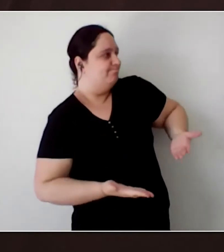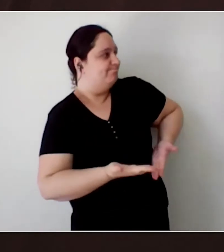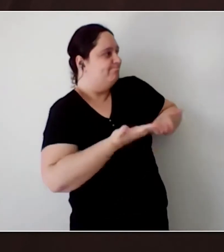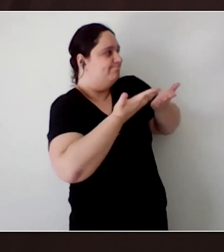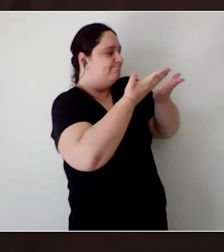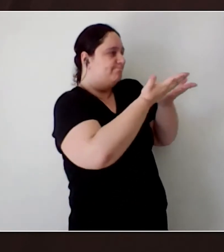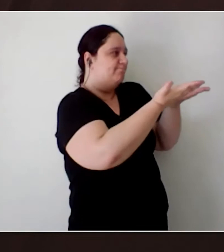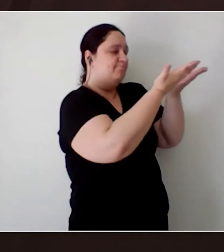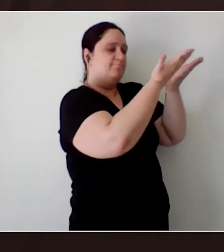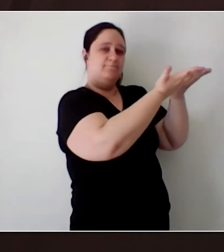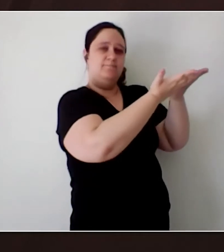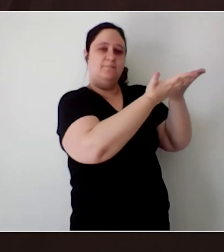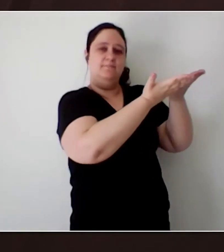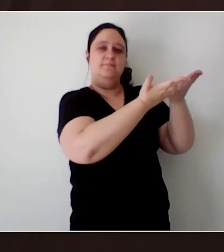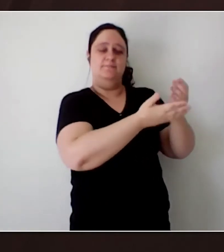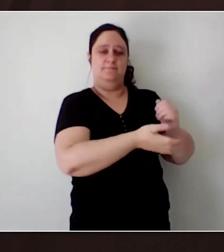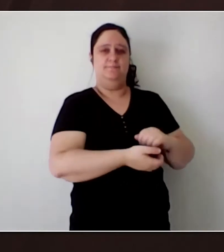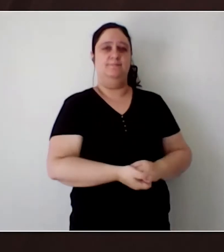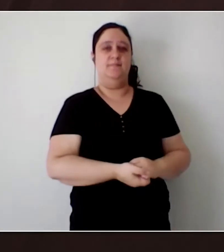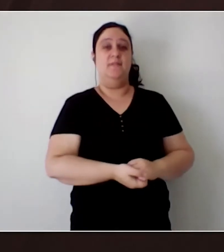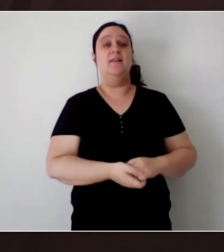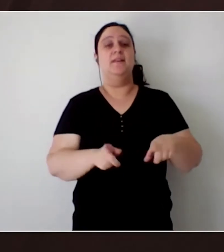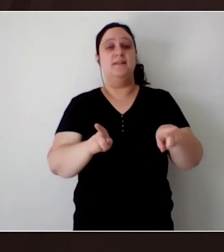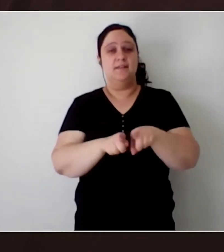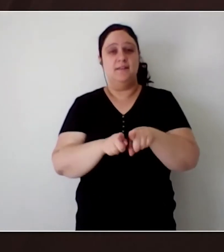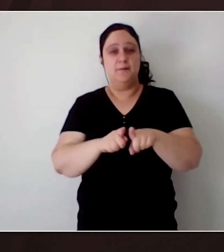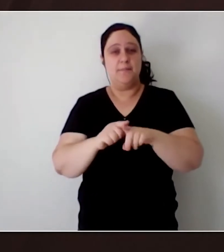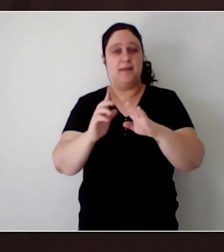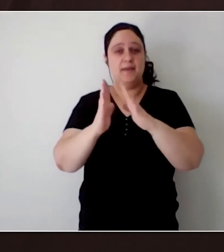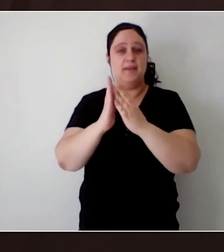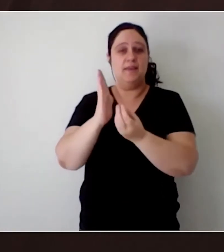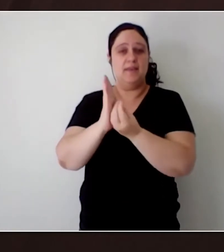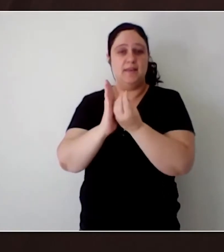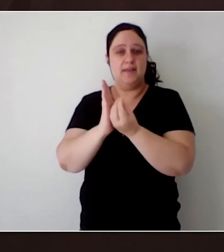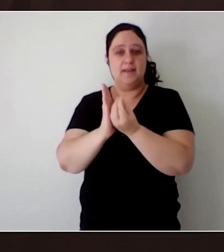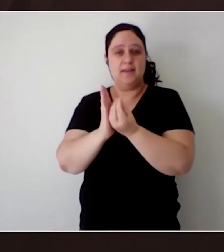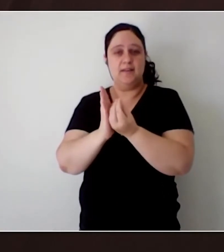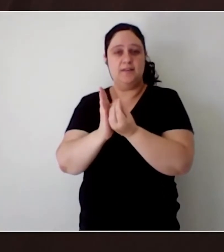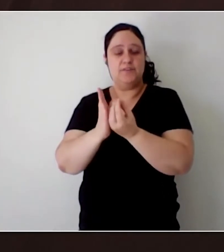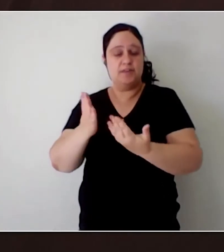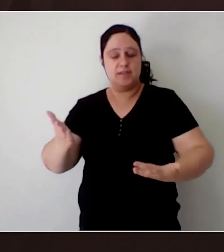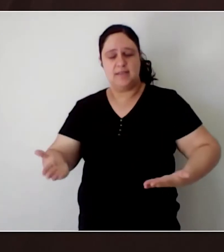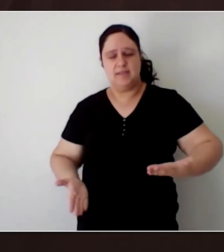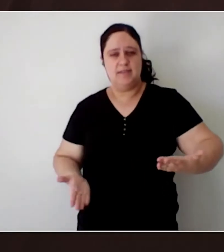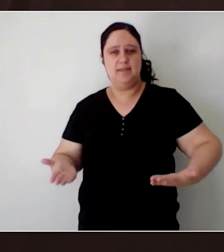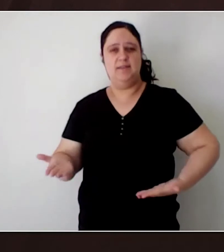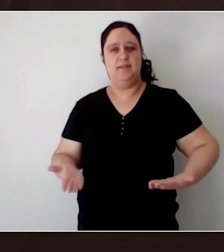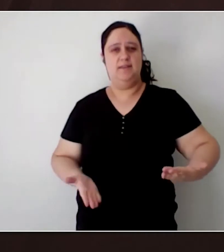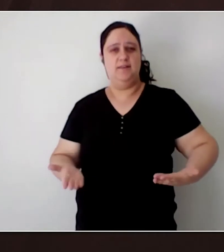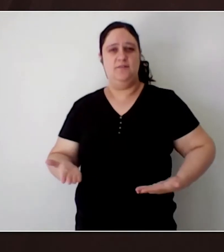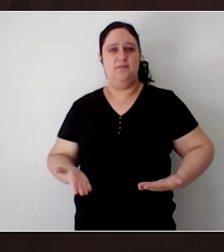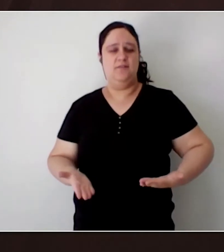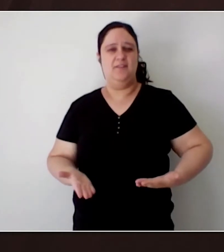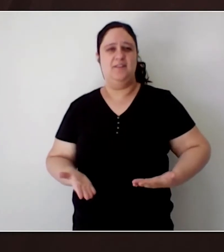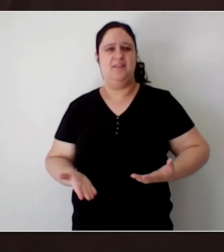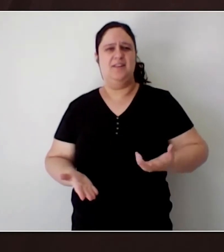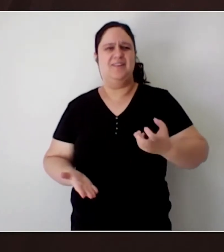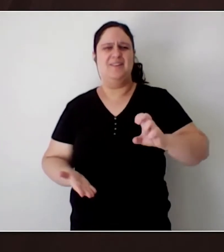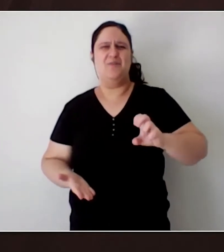nós servimos a igreja. Nada buscando para si, nada buscando nenhuma glória para o homem, não é